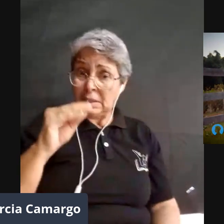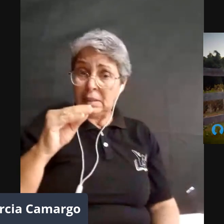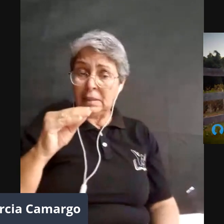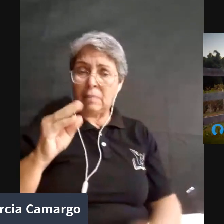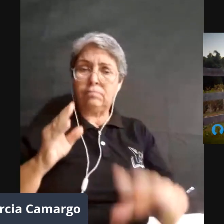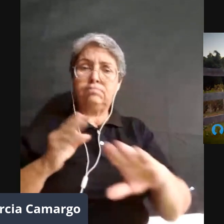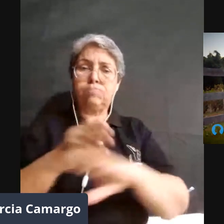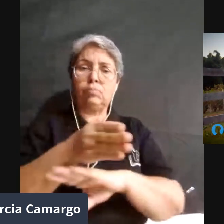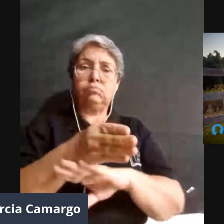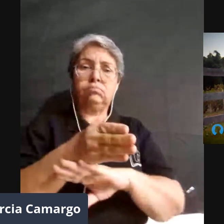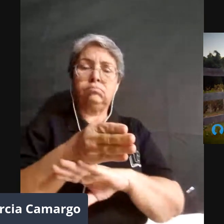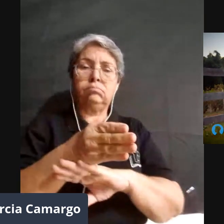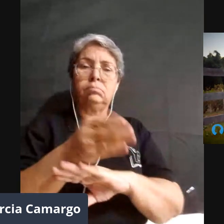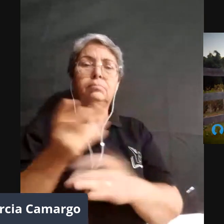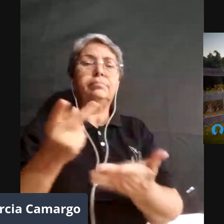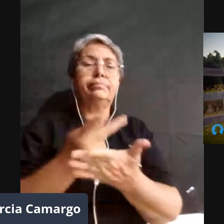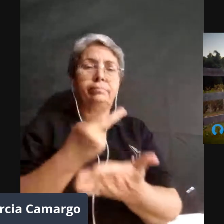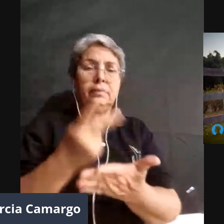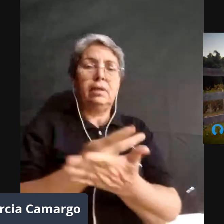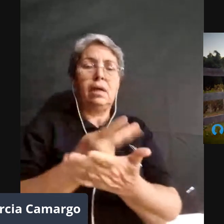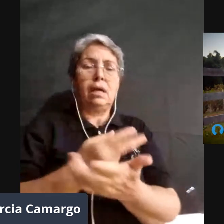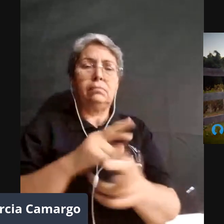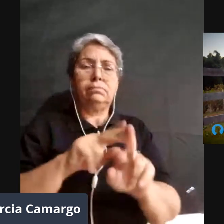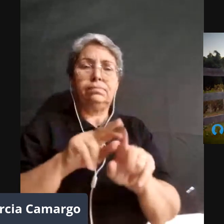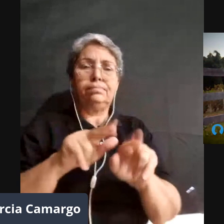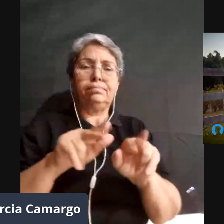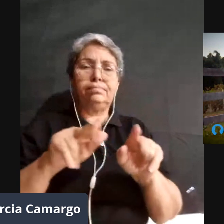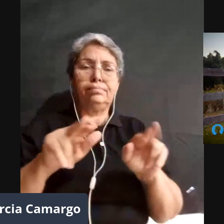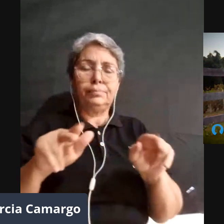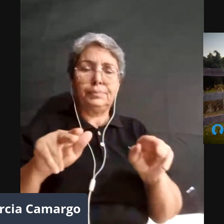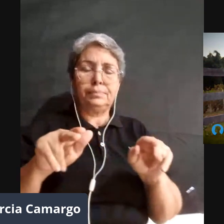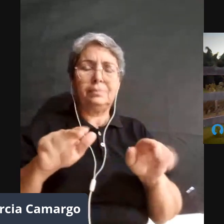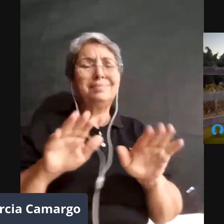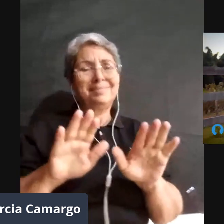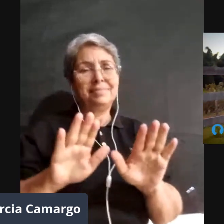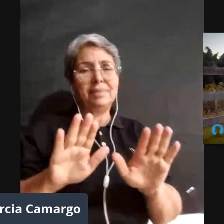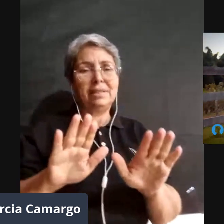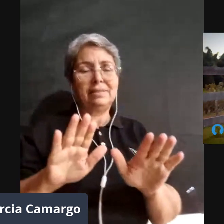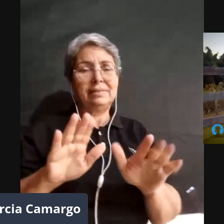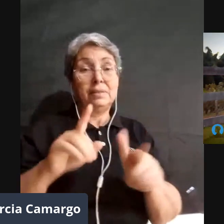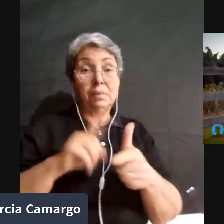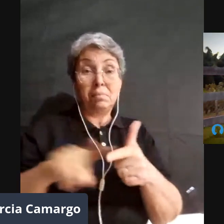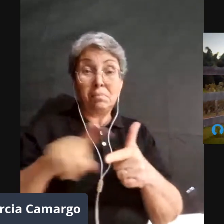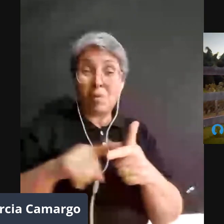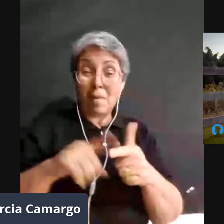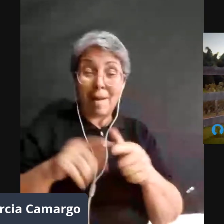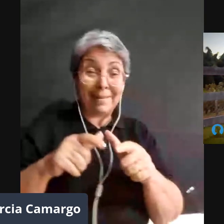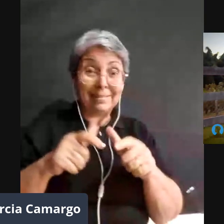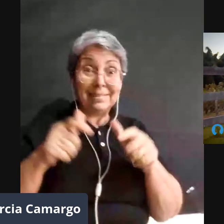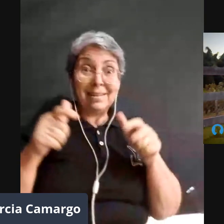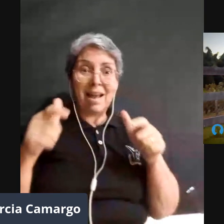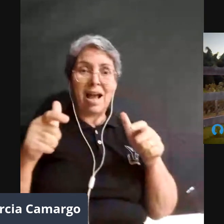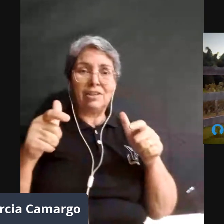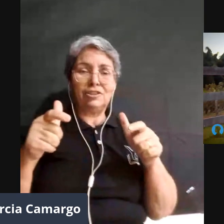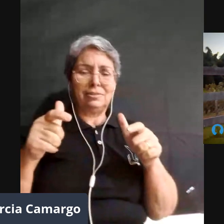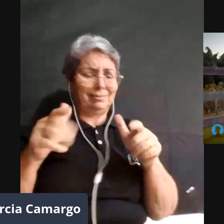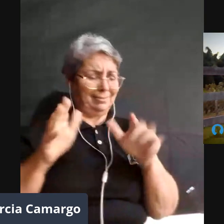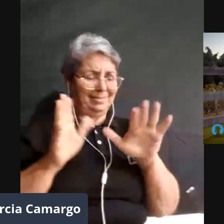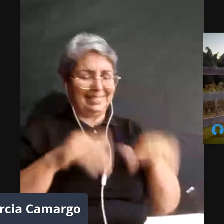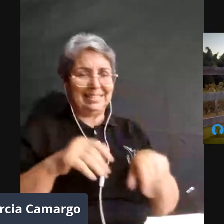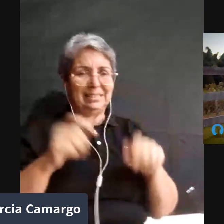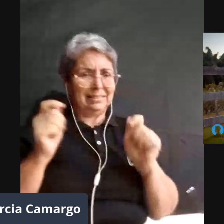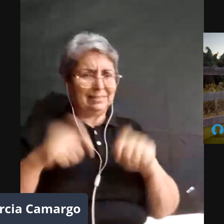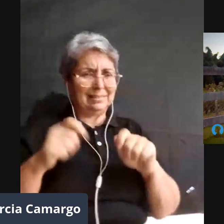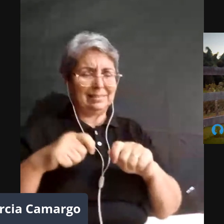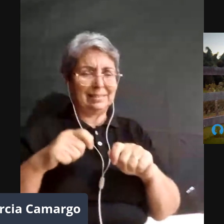preencher o vácuo. Mas nenhum problema é grande demais que não possa ser remediado mediante o arrependimento. E nós